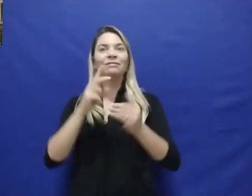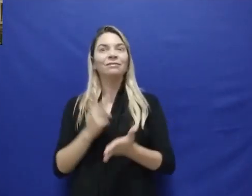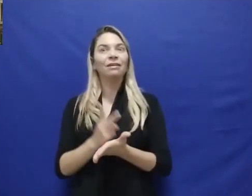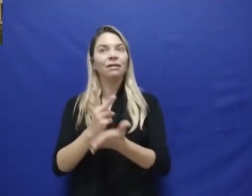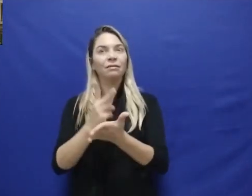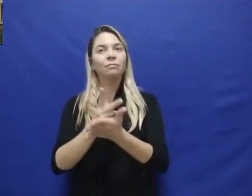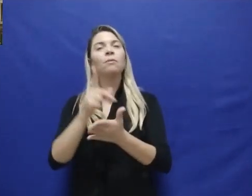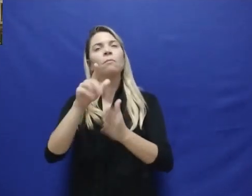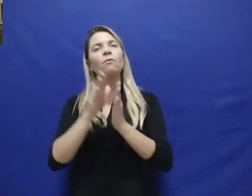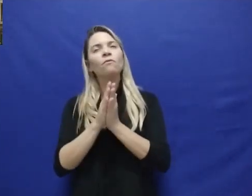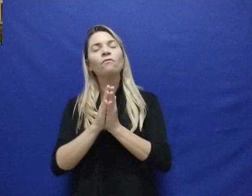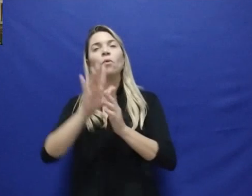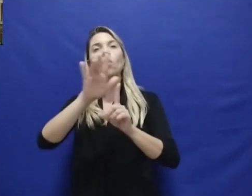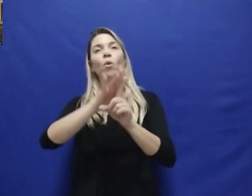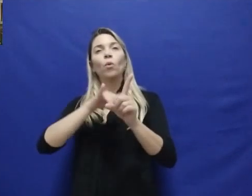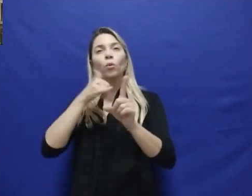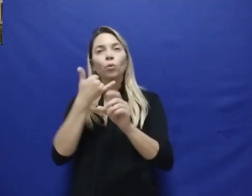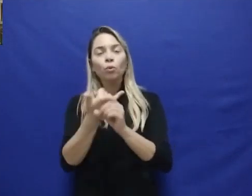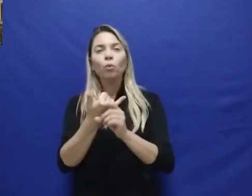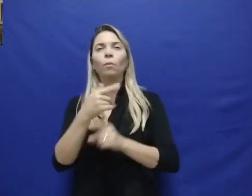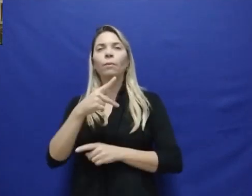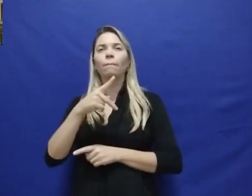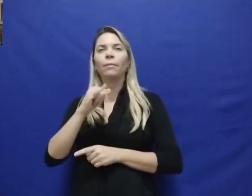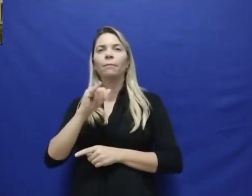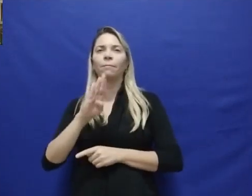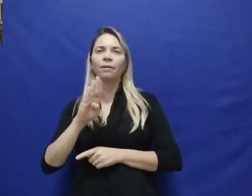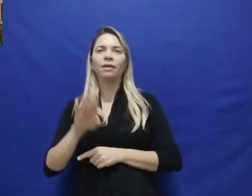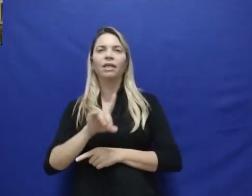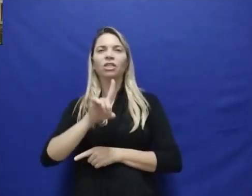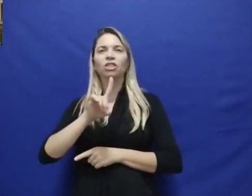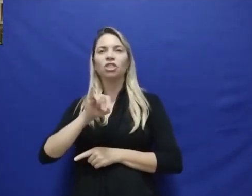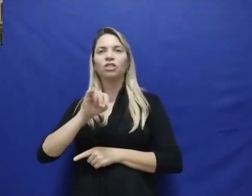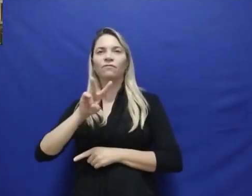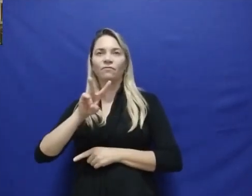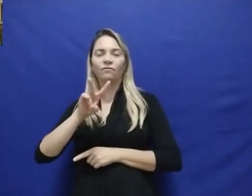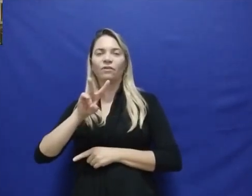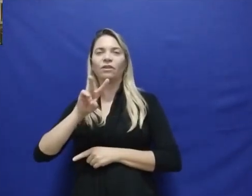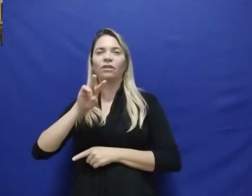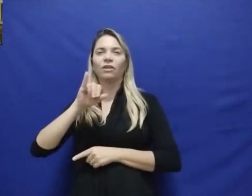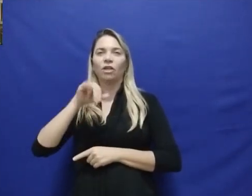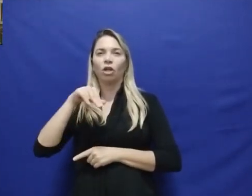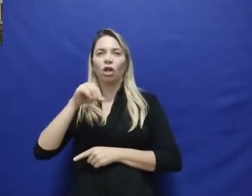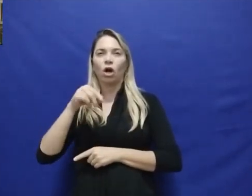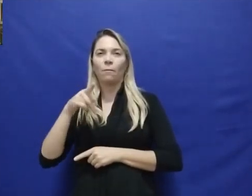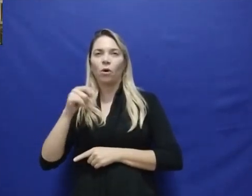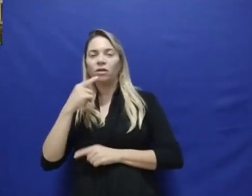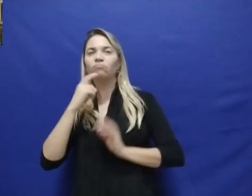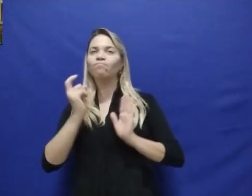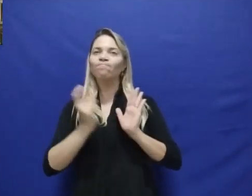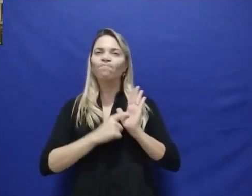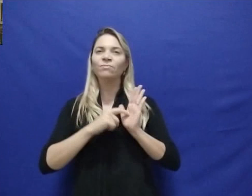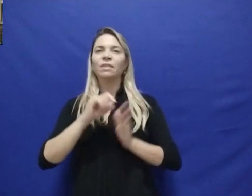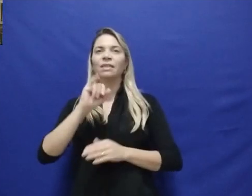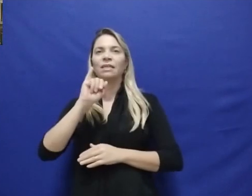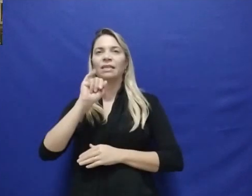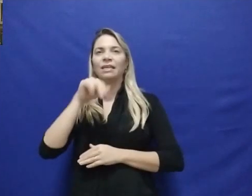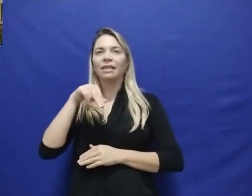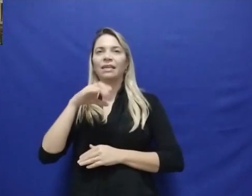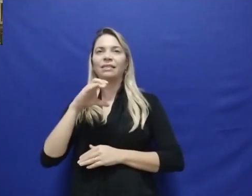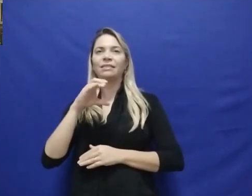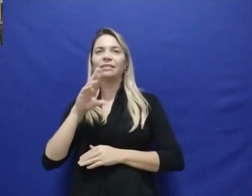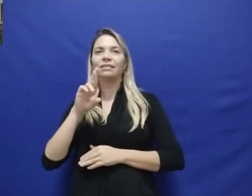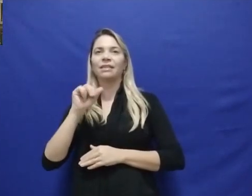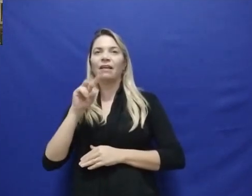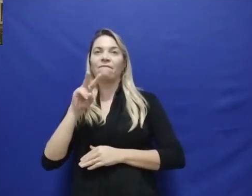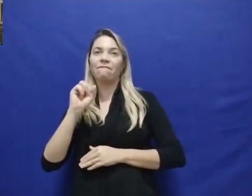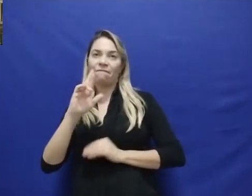canal PIB Divinópolis no YouTube. Indiquem a outros amigos esse canal. Hoje à noite, por exemplo, às